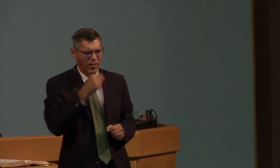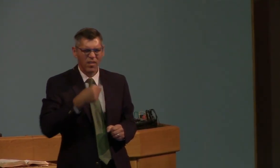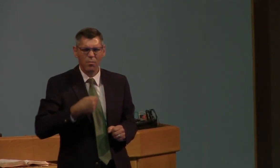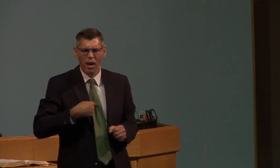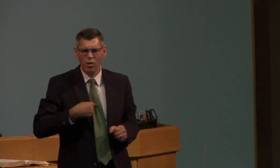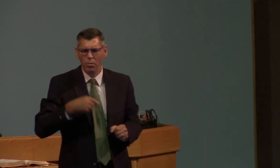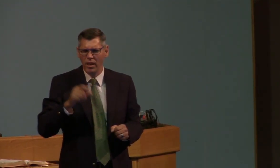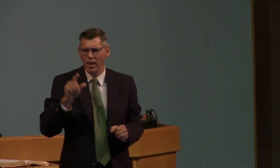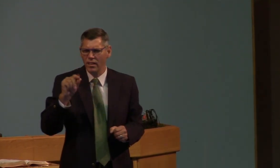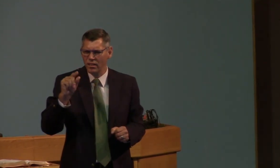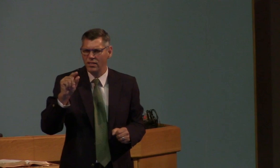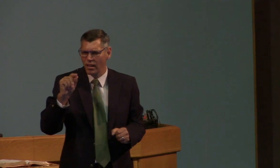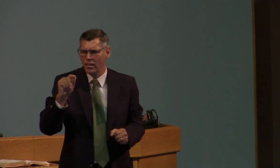vir my so 'n bietjie interessant.